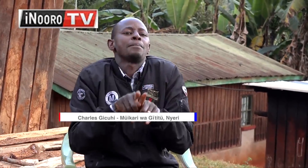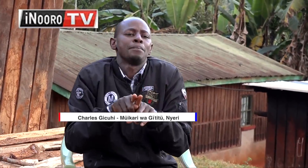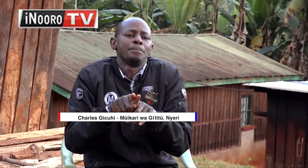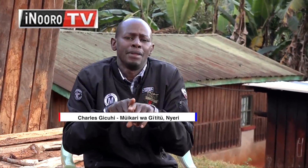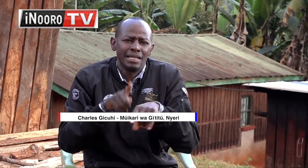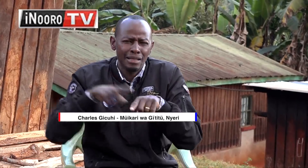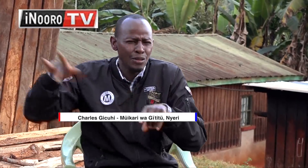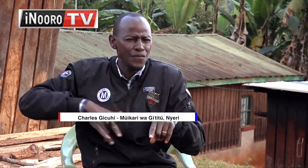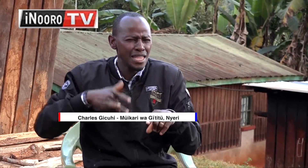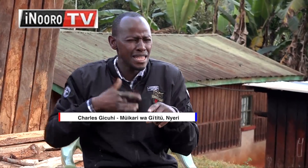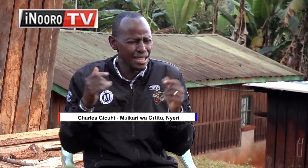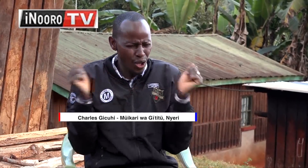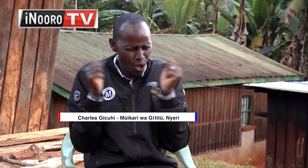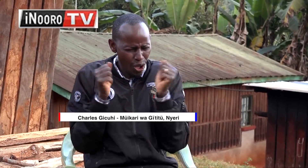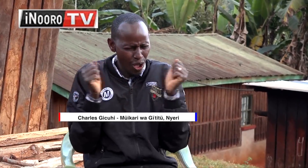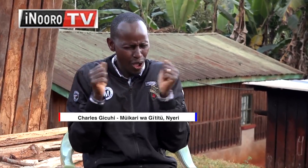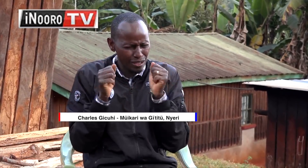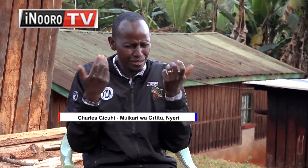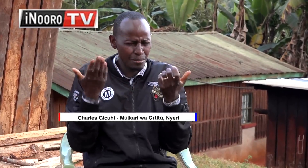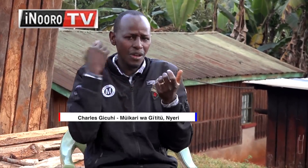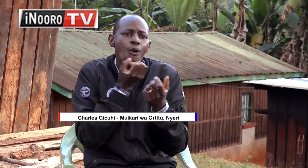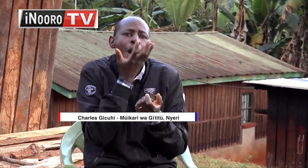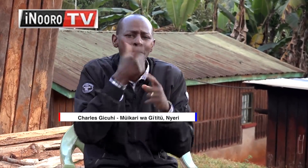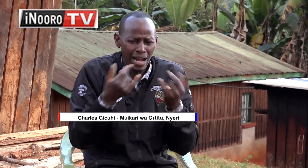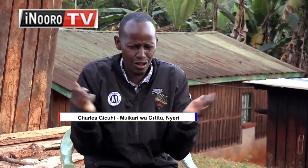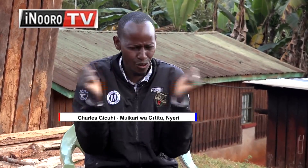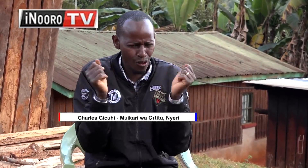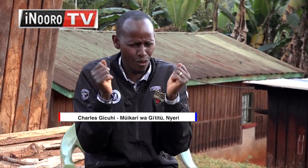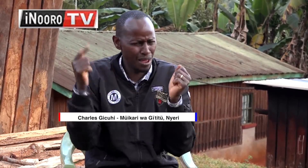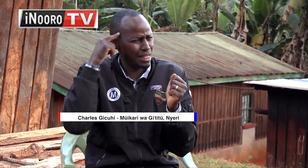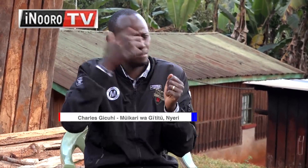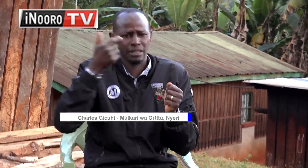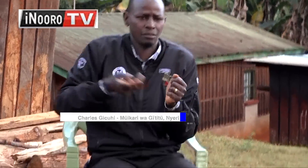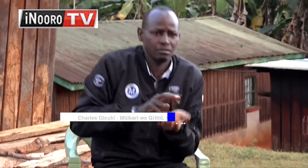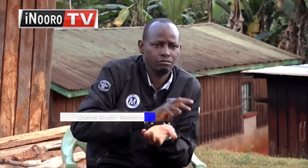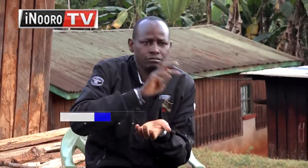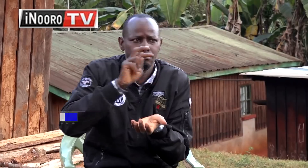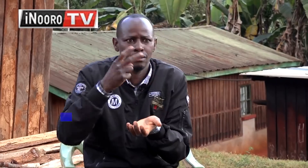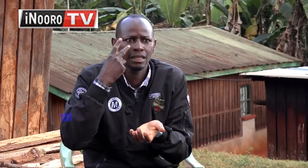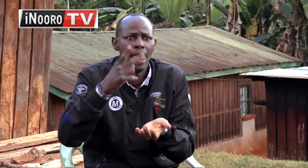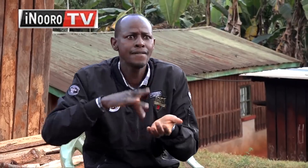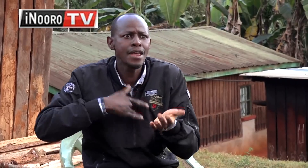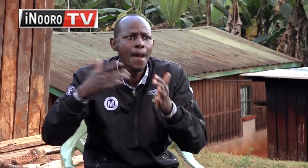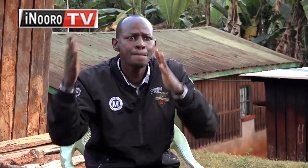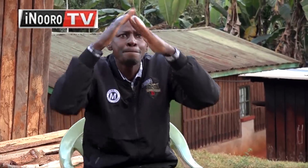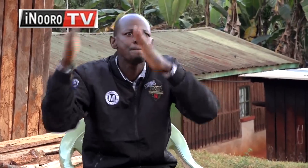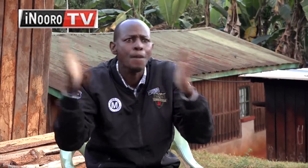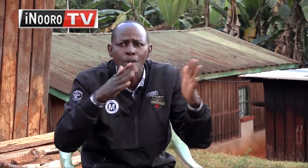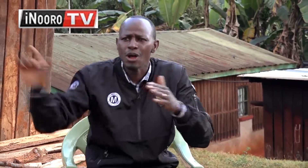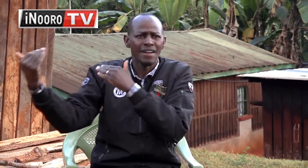O mutumia wakwa Ngai noyo muhuthagira reke njuge akirigwa atiri ni kindiraigua kukiingira heho akiuma akiona ai